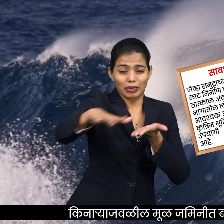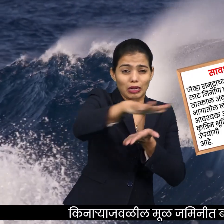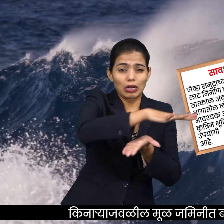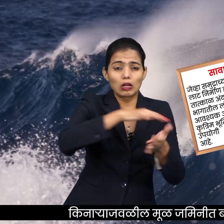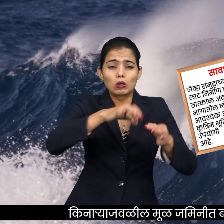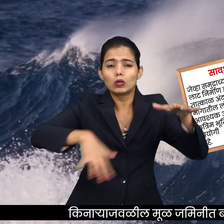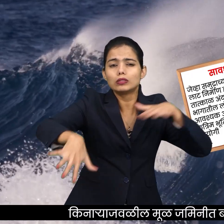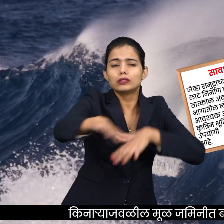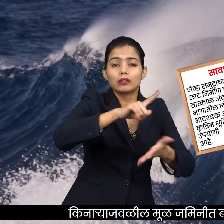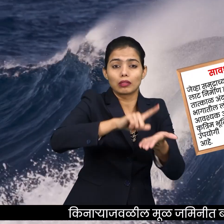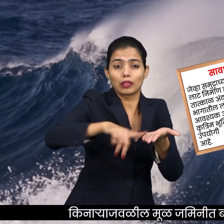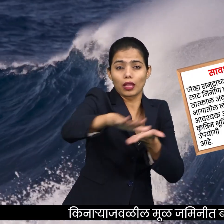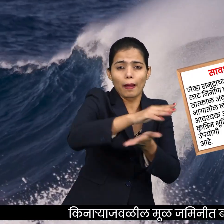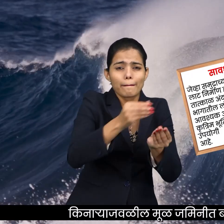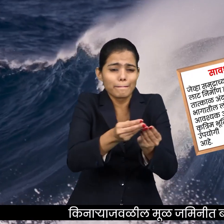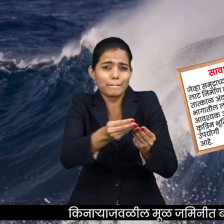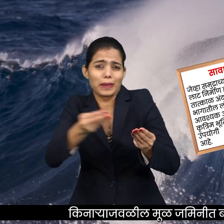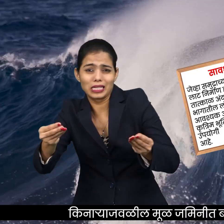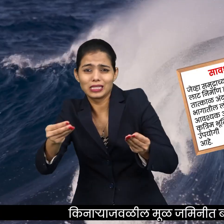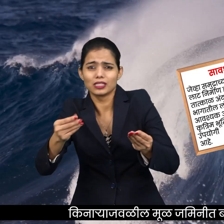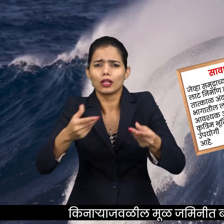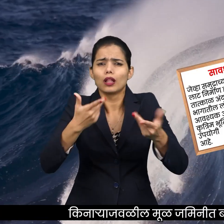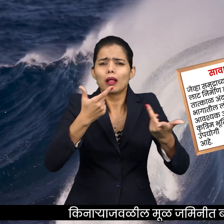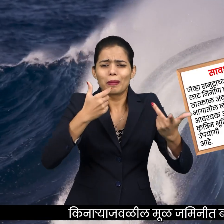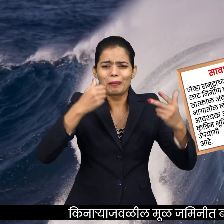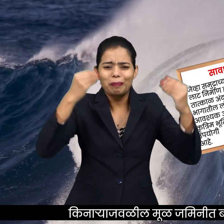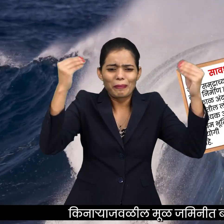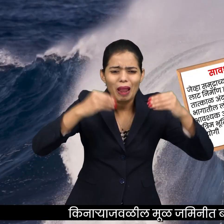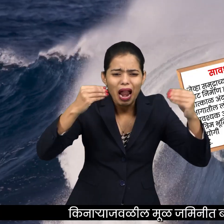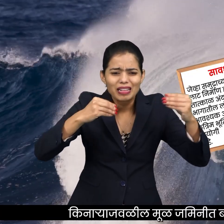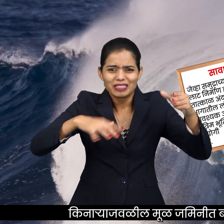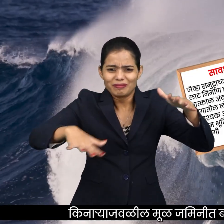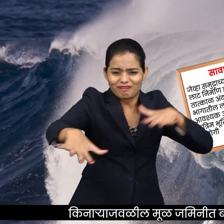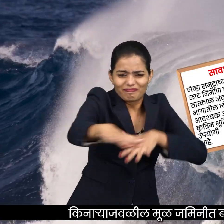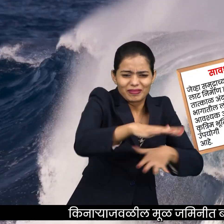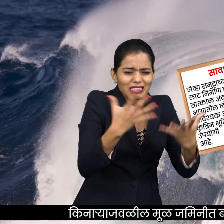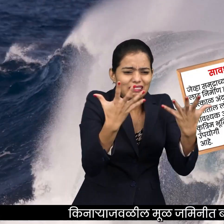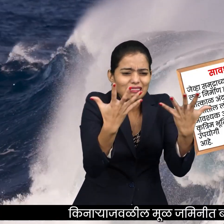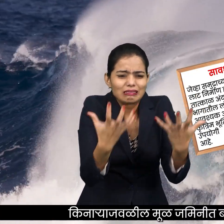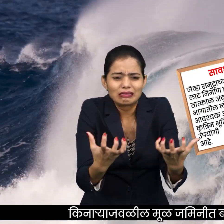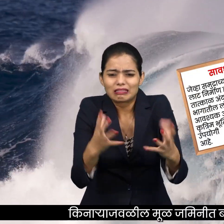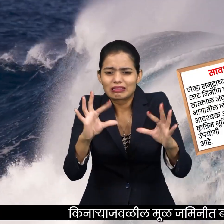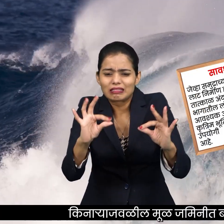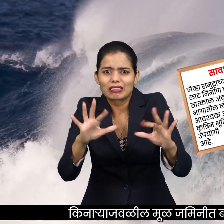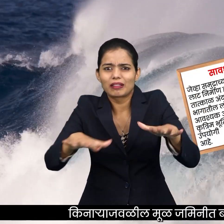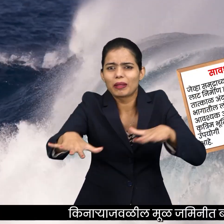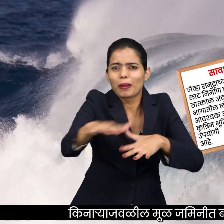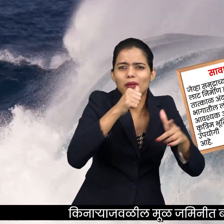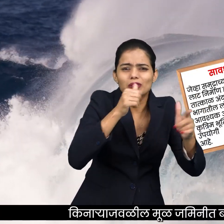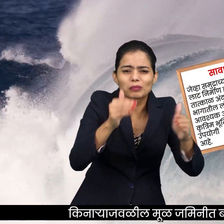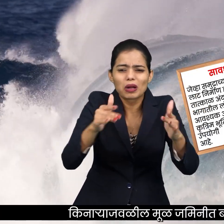चौथा, किनाऱ्याजवळ मूळ जमिनीत बदल होऊन दलदल निर्माण होते.